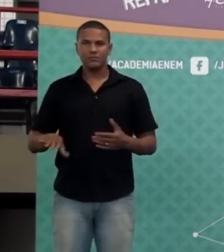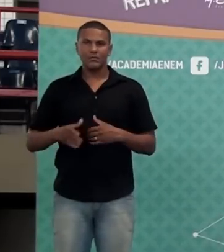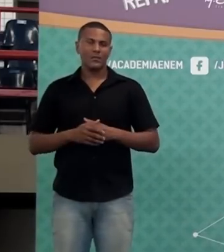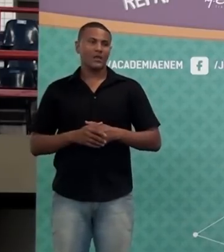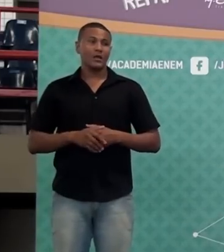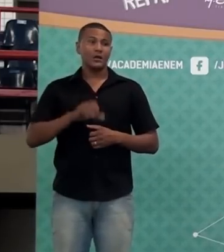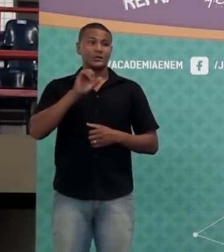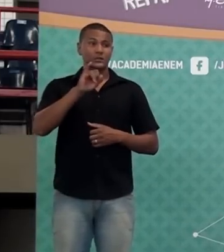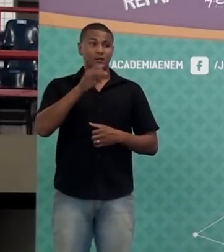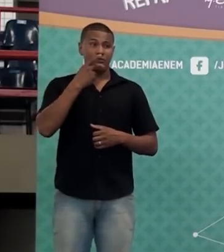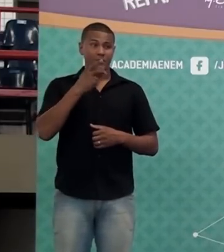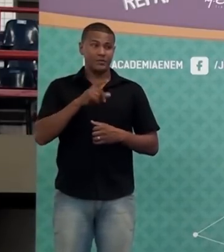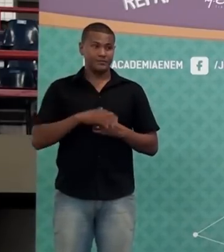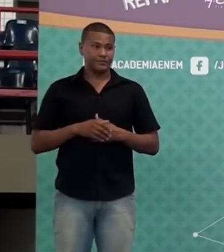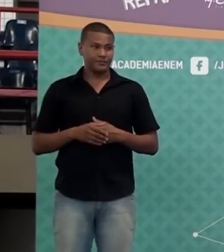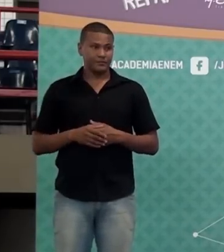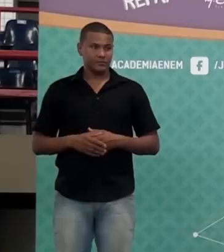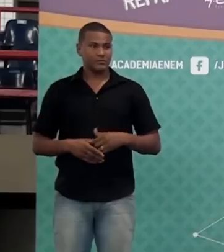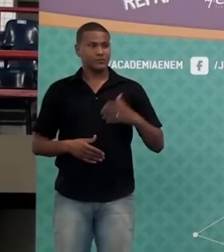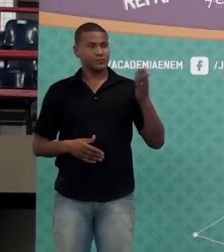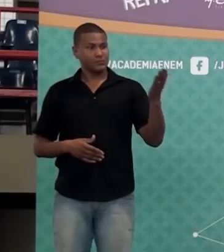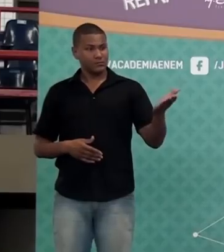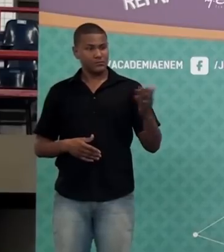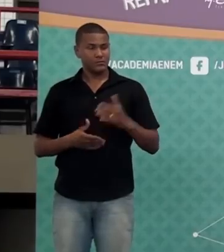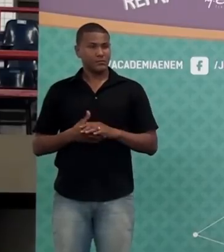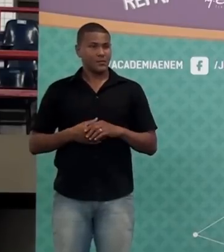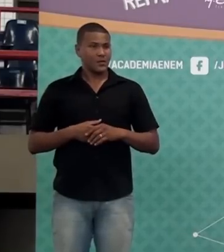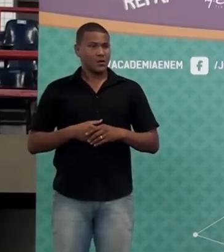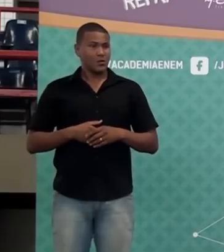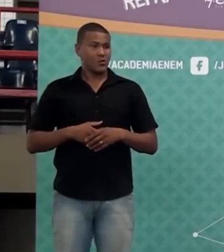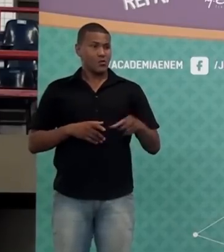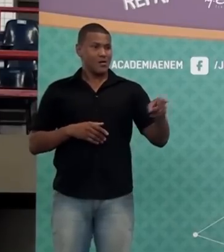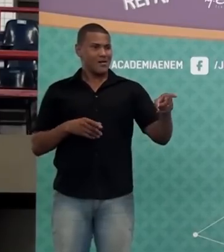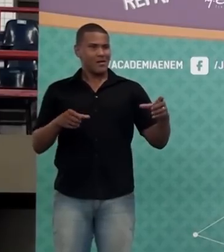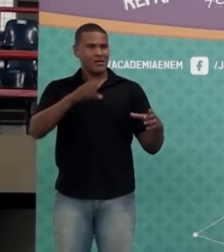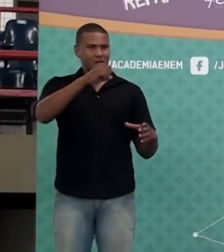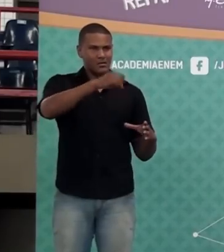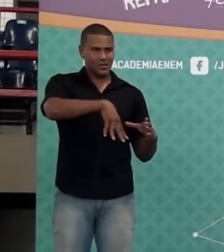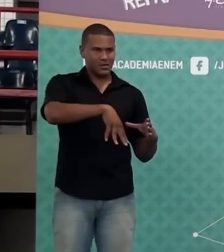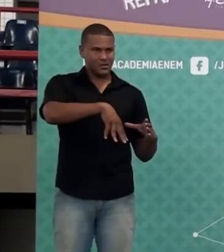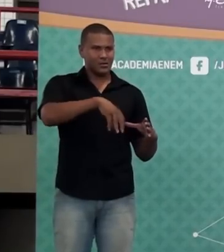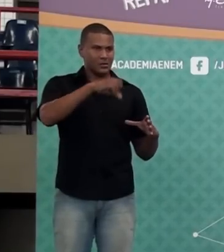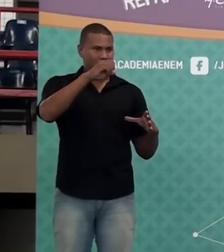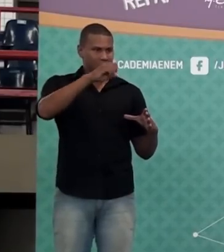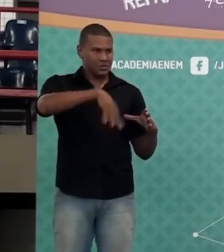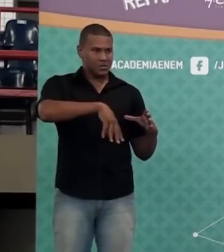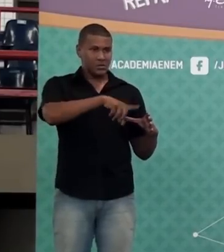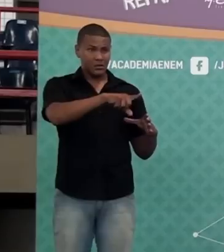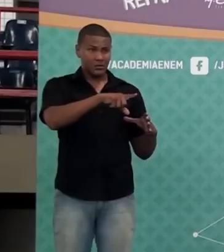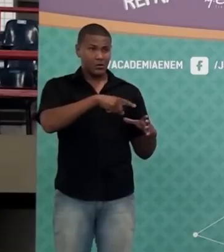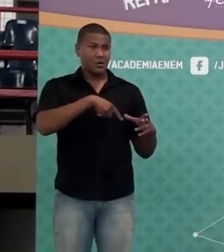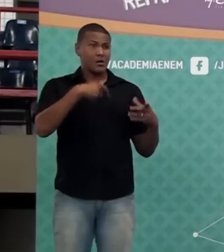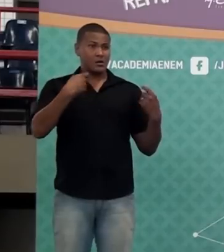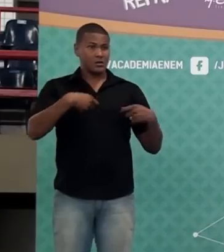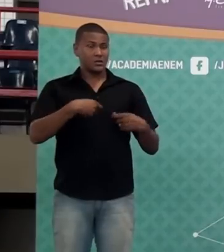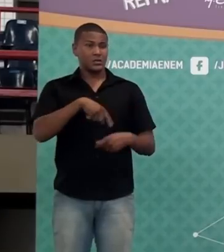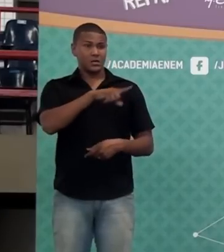dissesse, o cesto deve estar aqui na próxima aula, com acento ou com